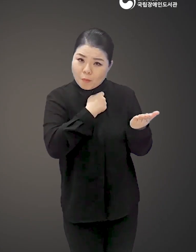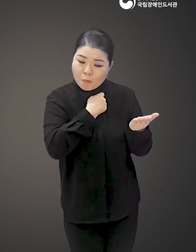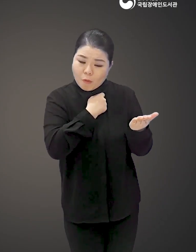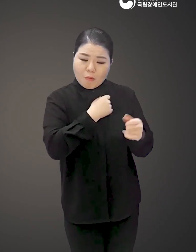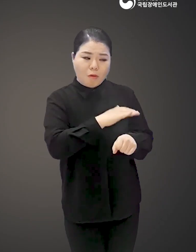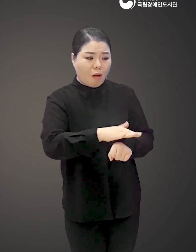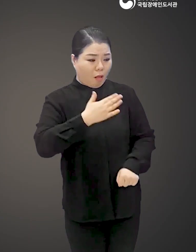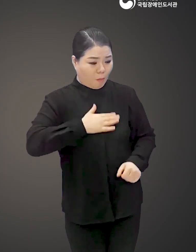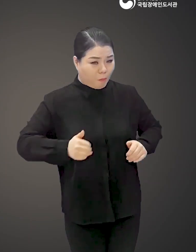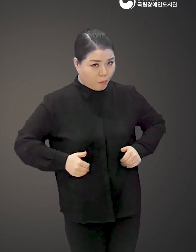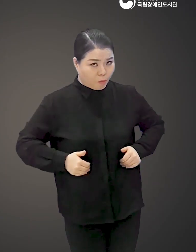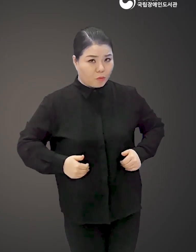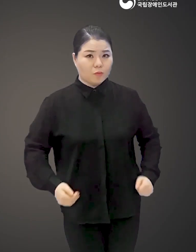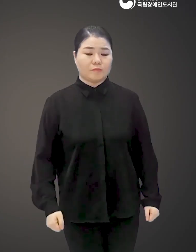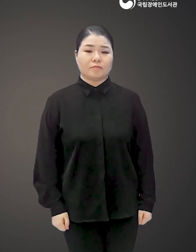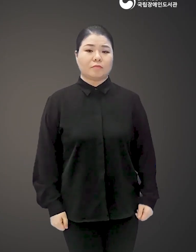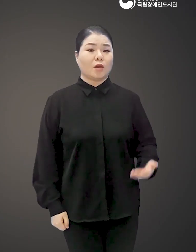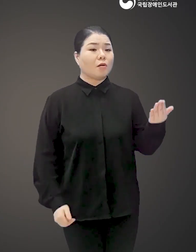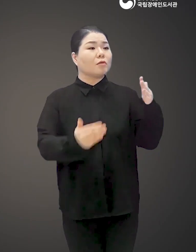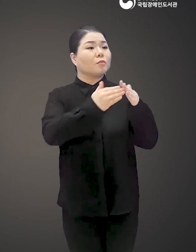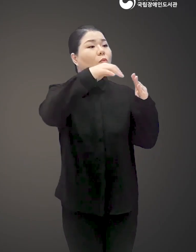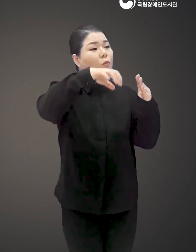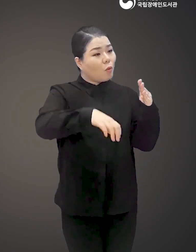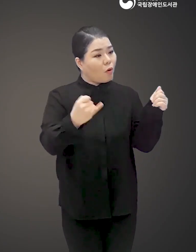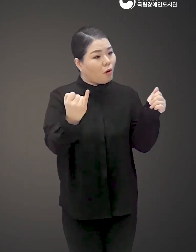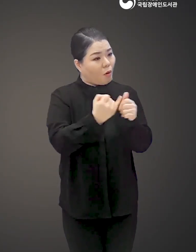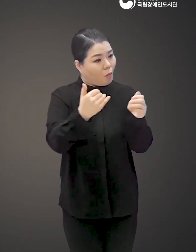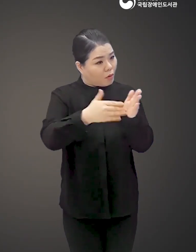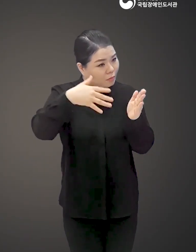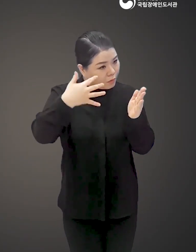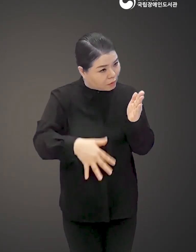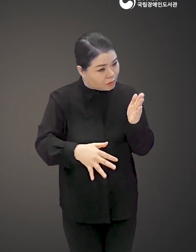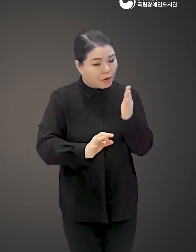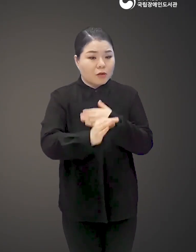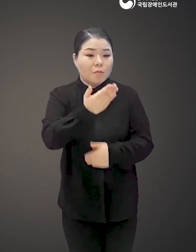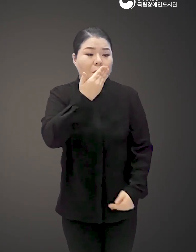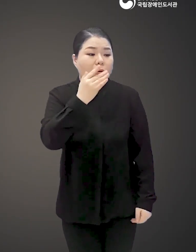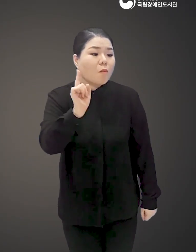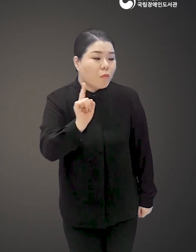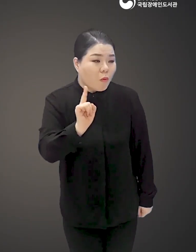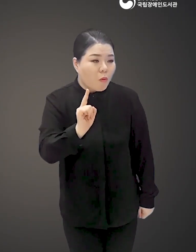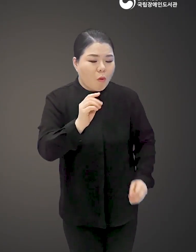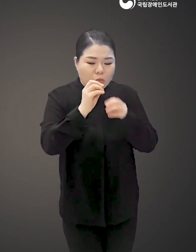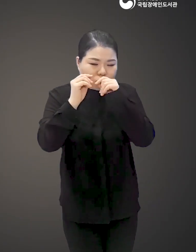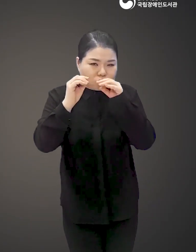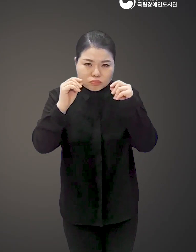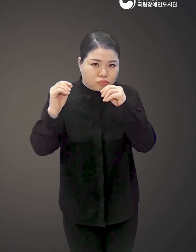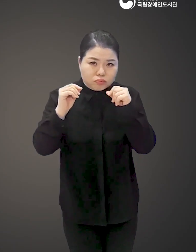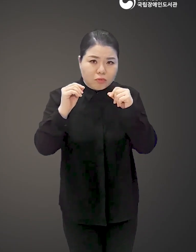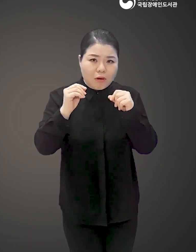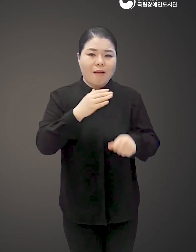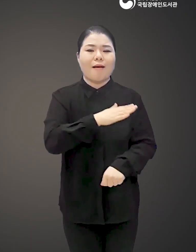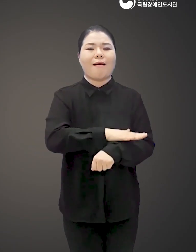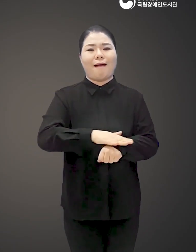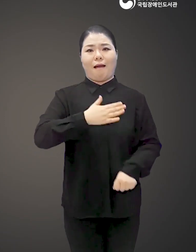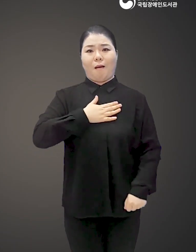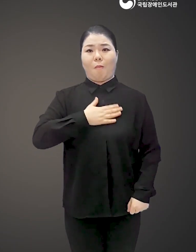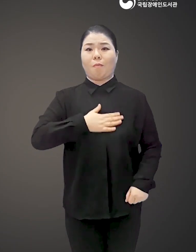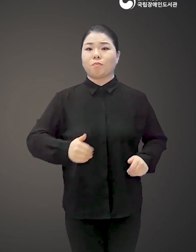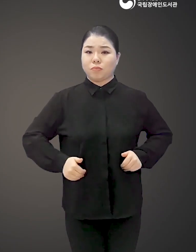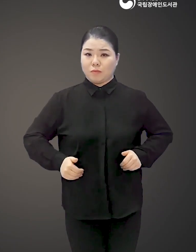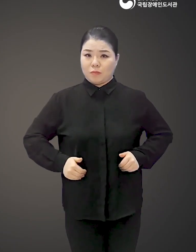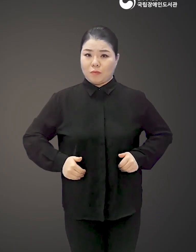알아야죠. 당신이 어디 사는지, 결혼은 했는지, 아침으로는 뭘 먹는지 그런 것도 알아야